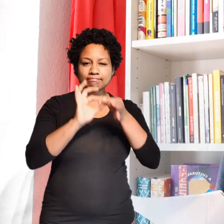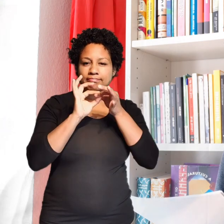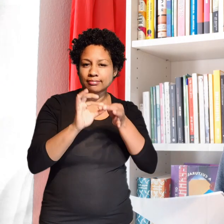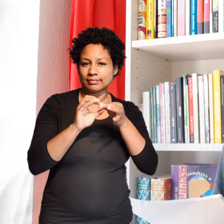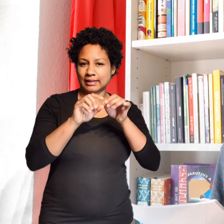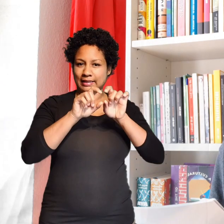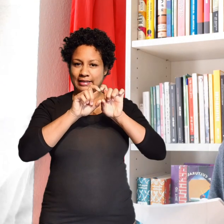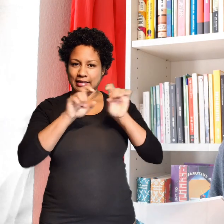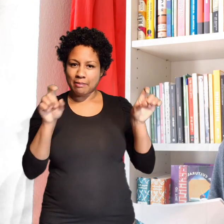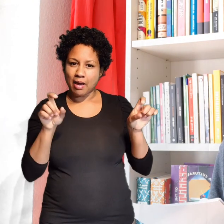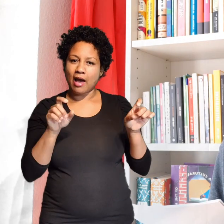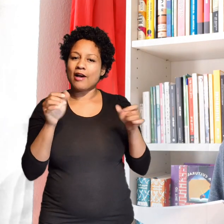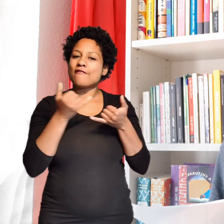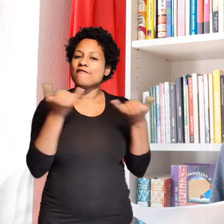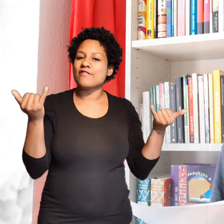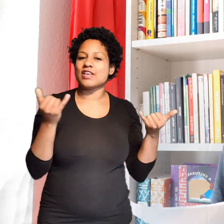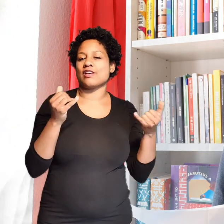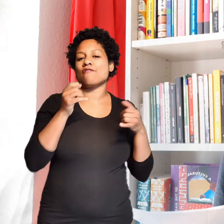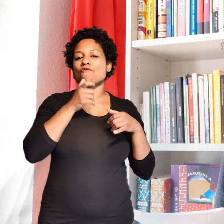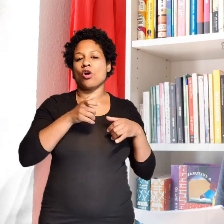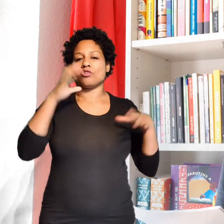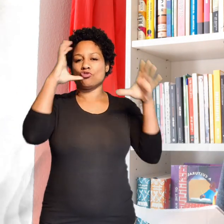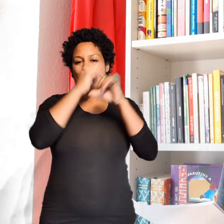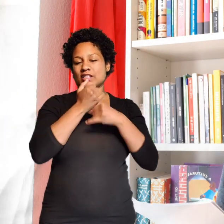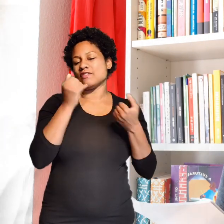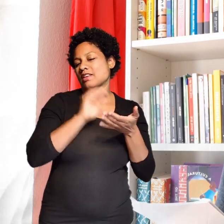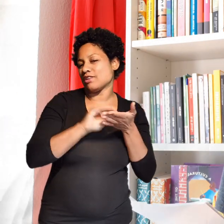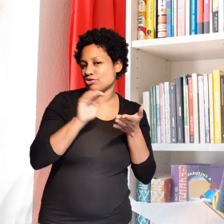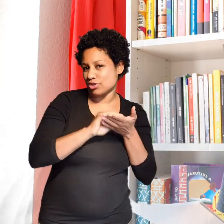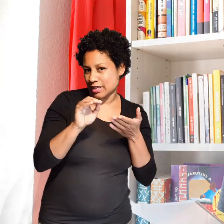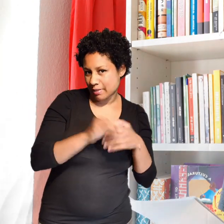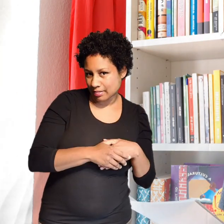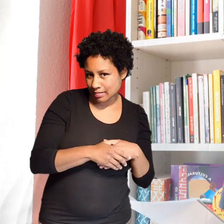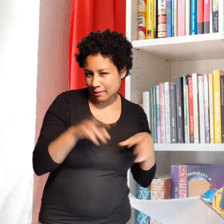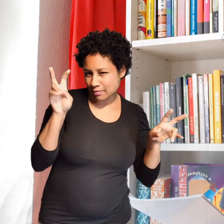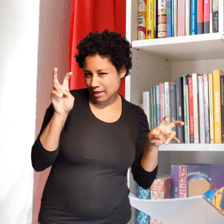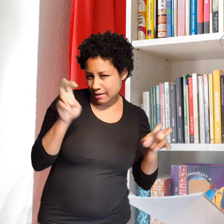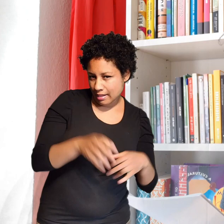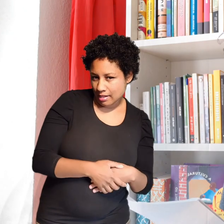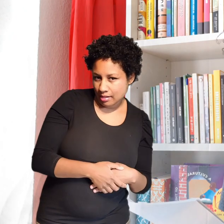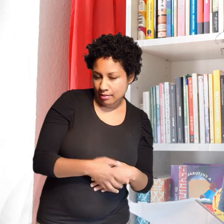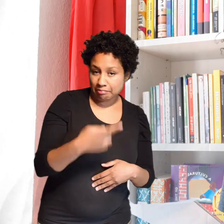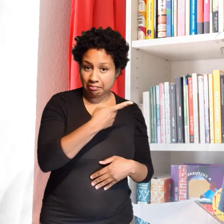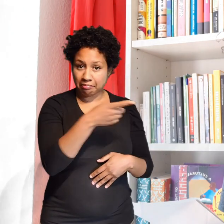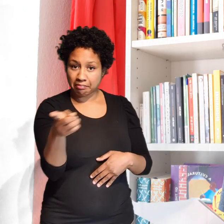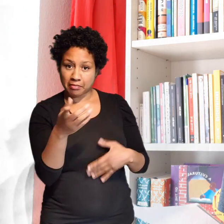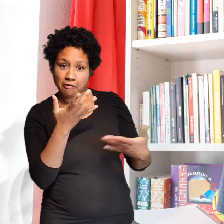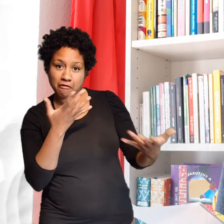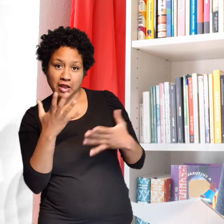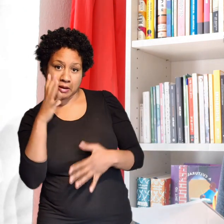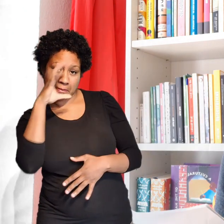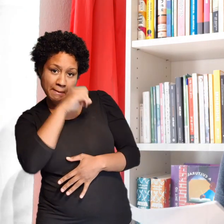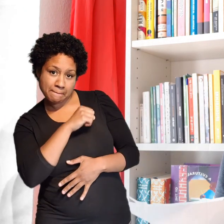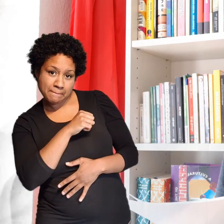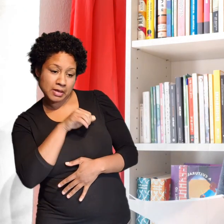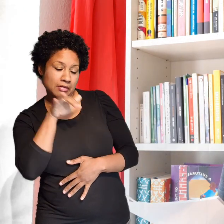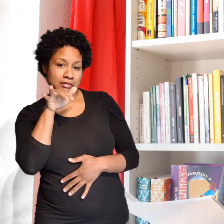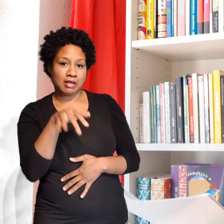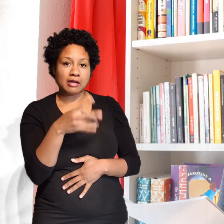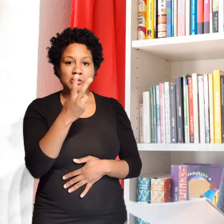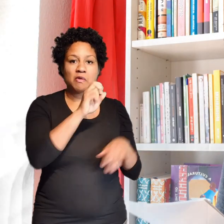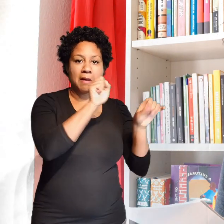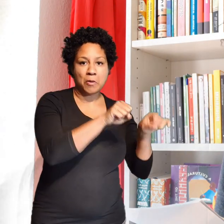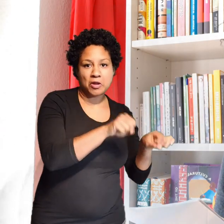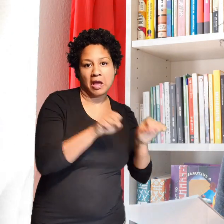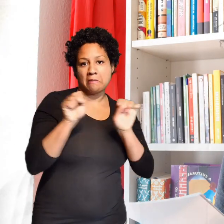des Wortes schwarz in meinem Titel. Sie werden vielleicht festgestellt haben, dass er zweideutig ist,